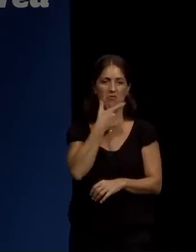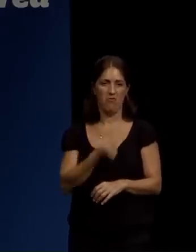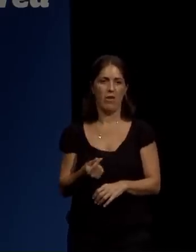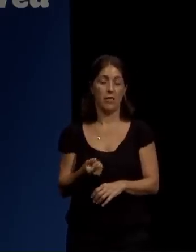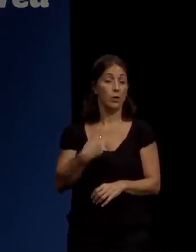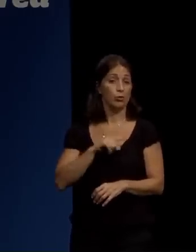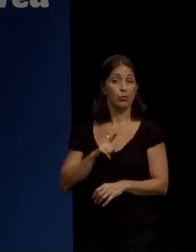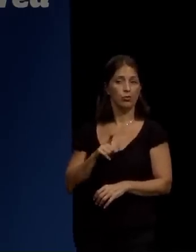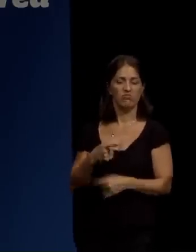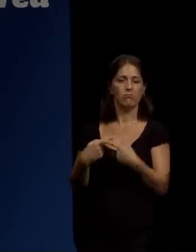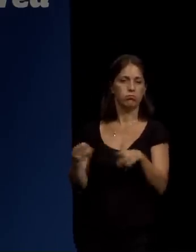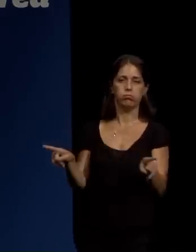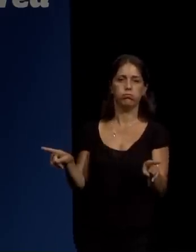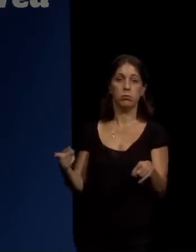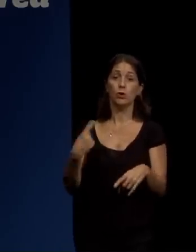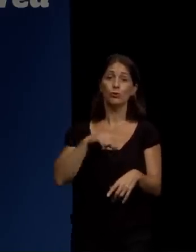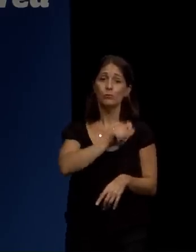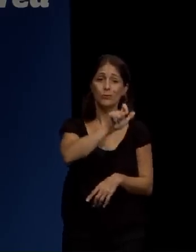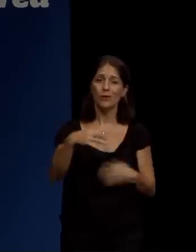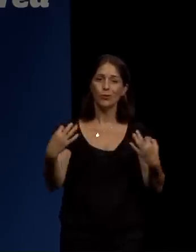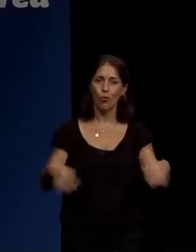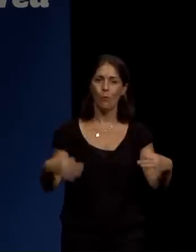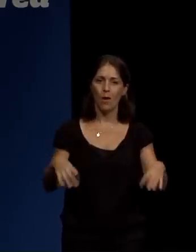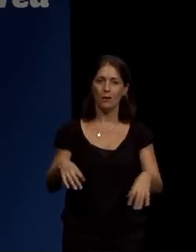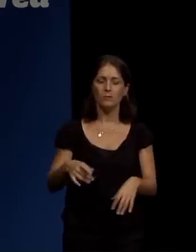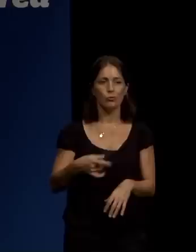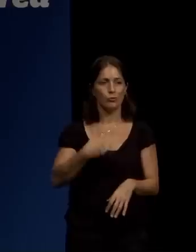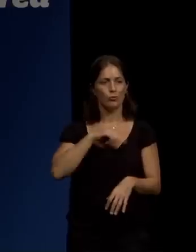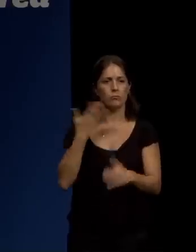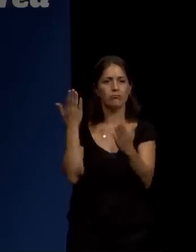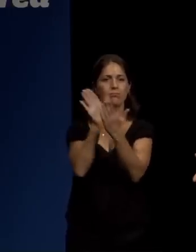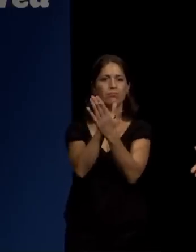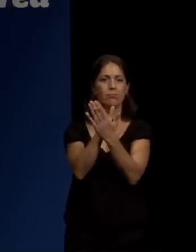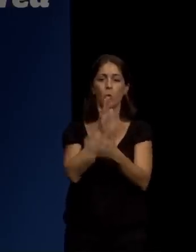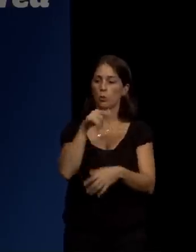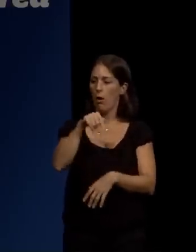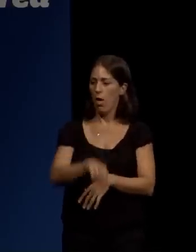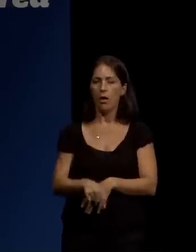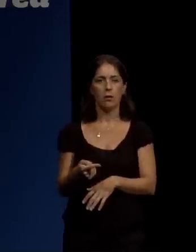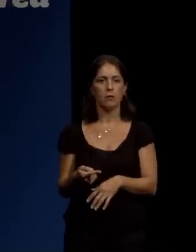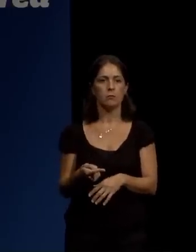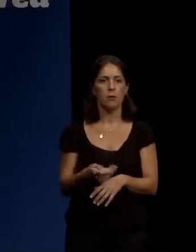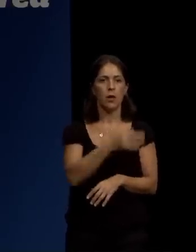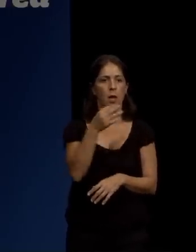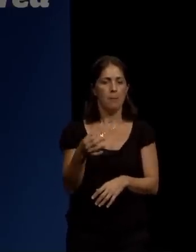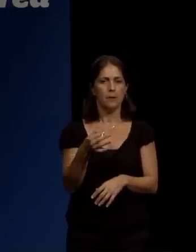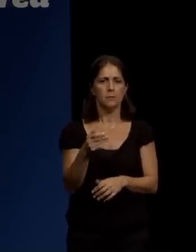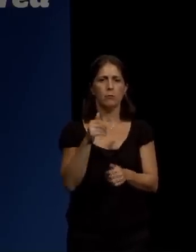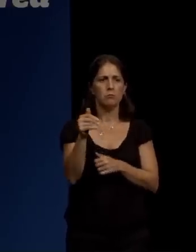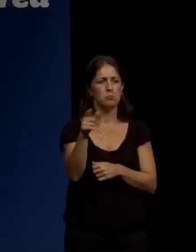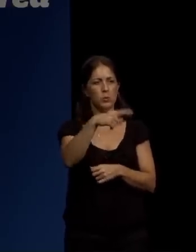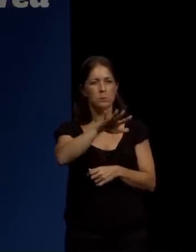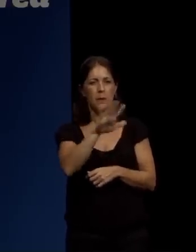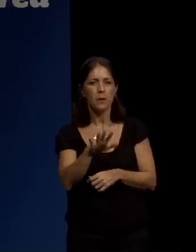nós non somos así, nós somos xente do común, por iso damos a cara. Por iso estamos aquí hoxe e nos seguiremos sometendo ao voso